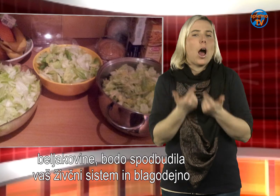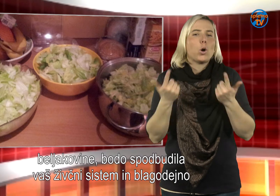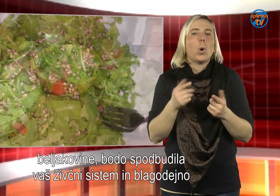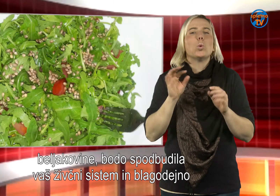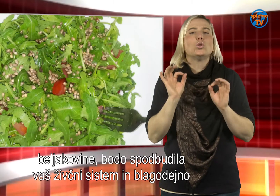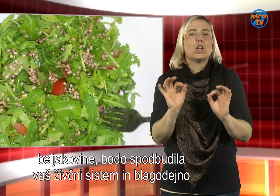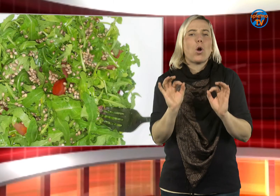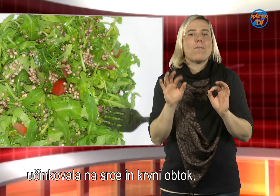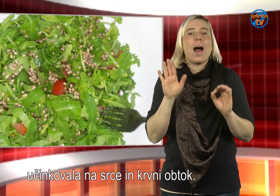srce in krvni obtok.